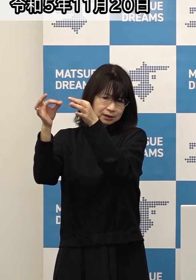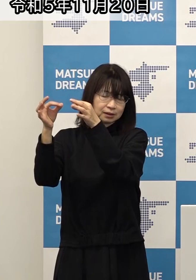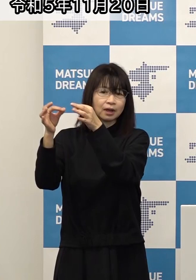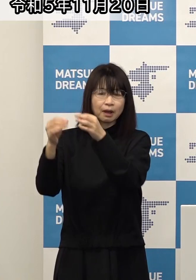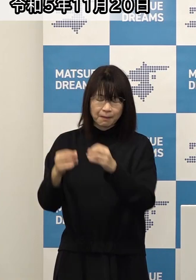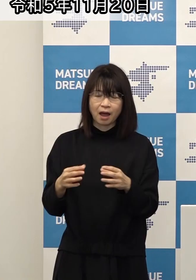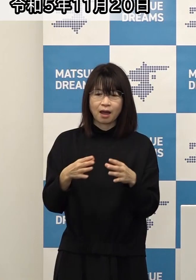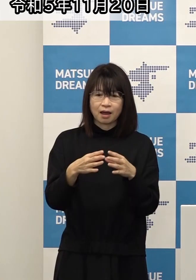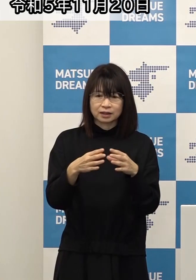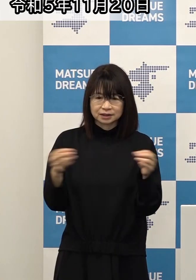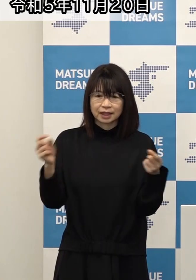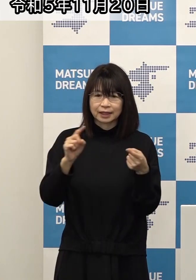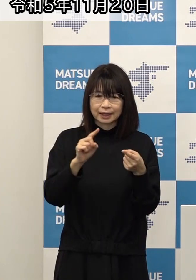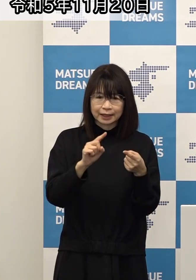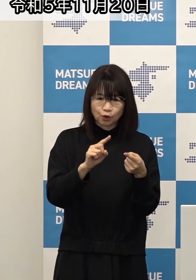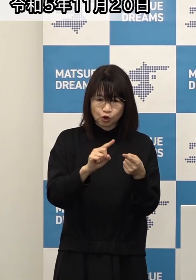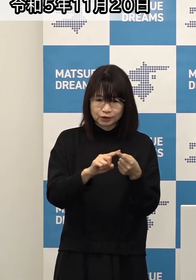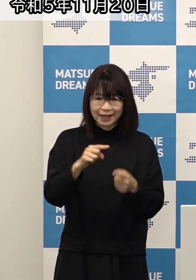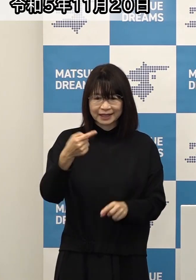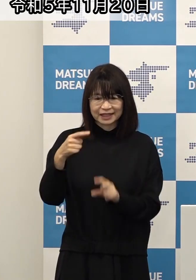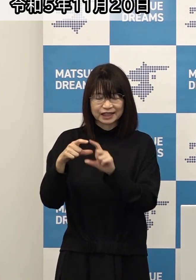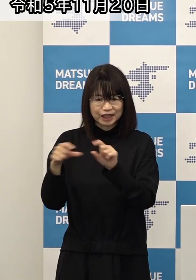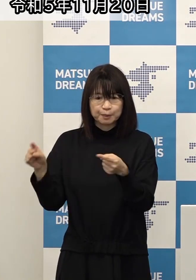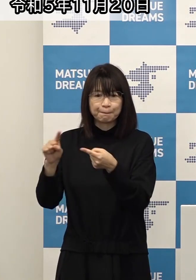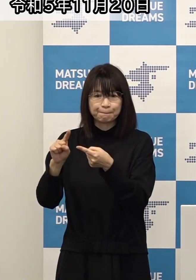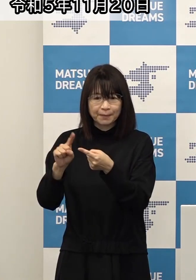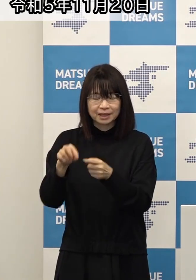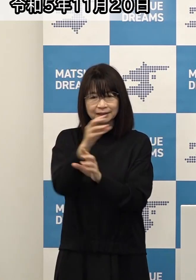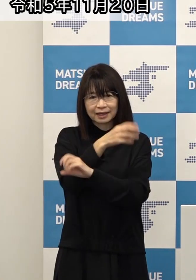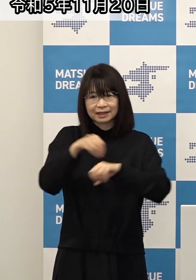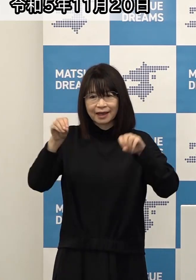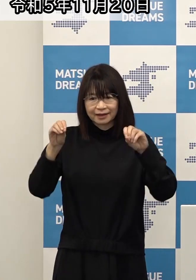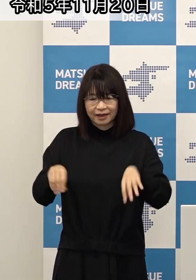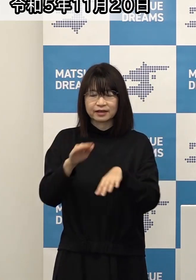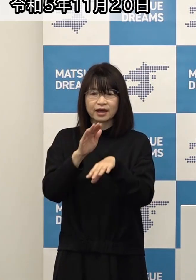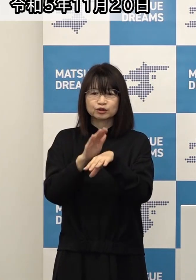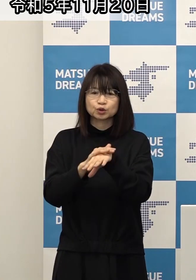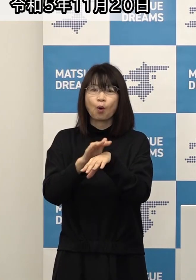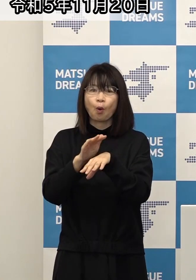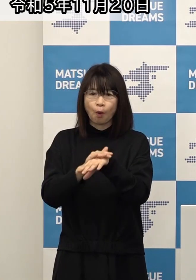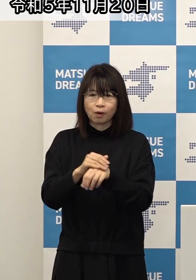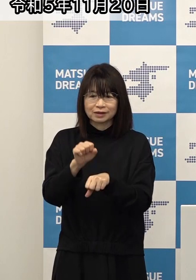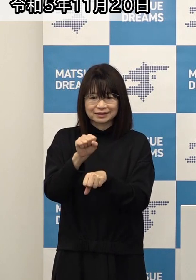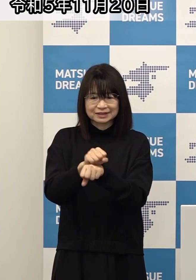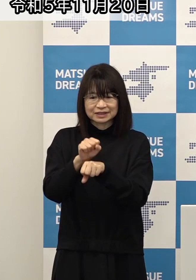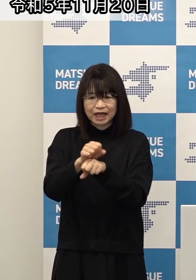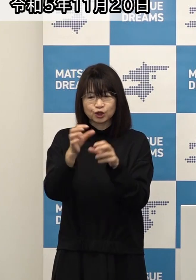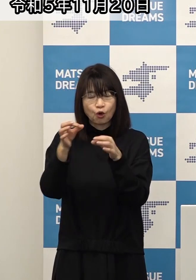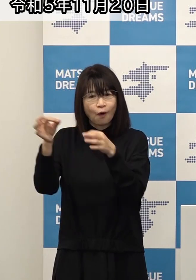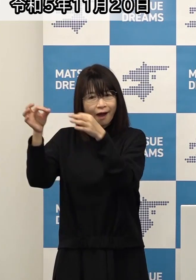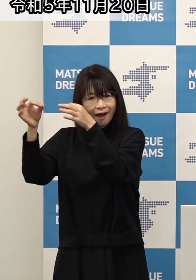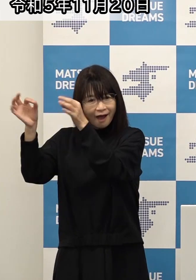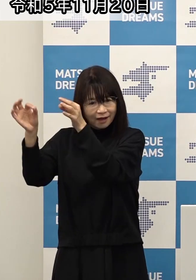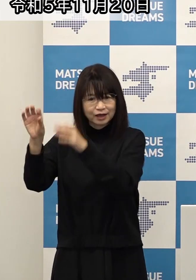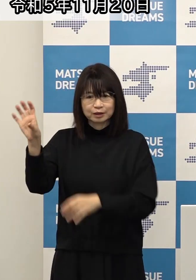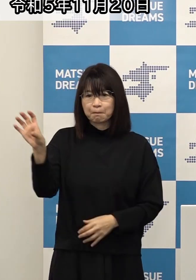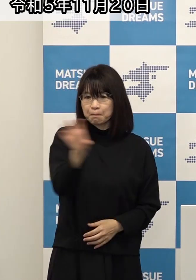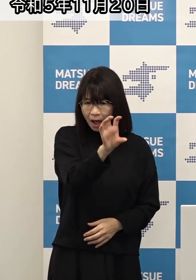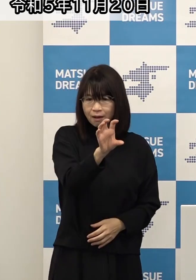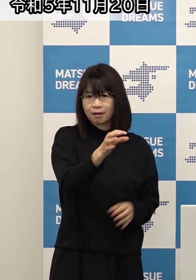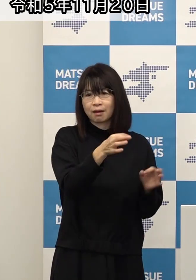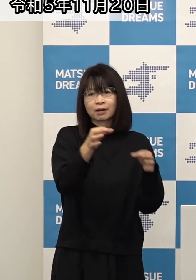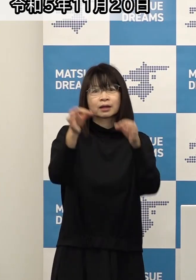一般的なスライド条項という契約条項に基づいた、形での、工事費の増額となっております